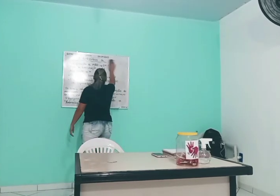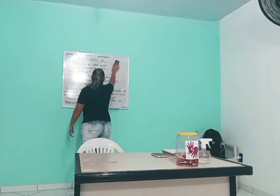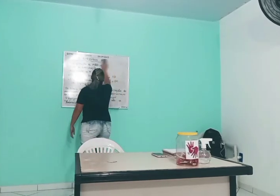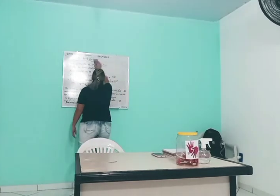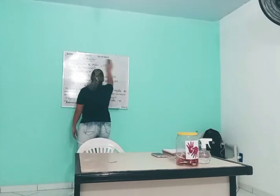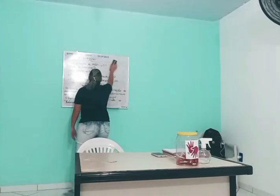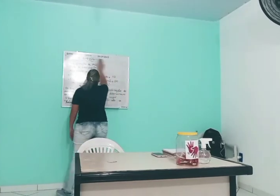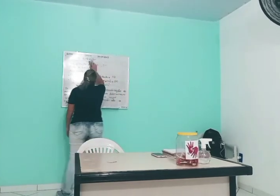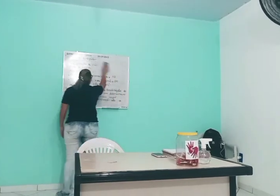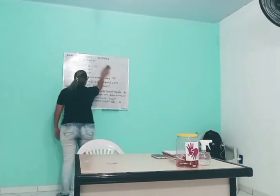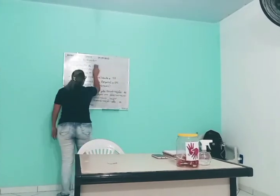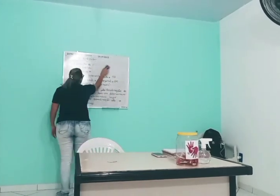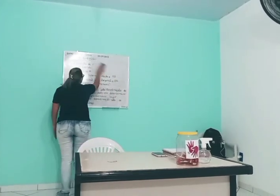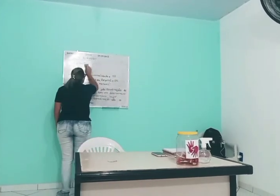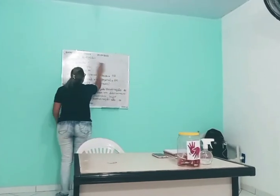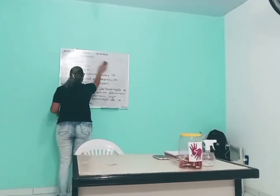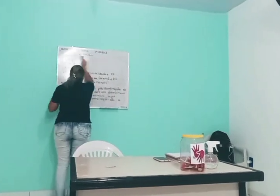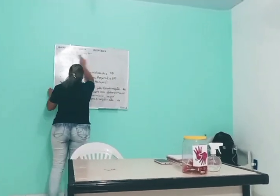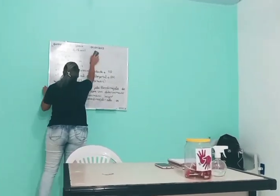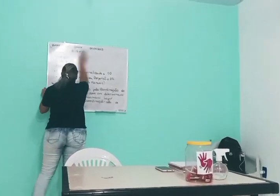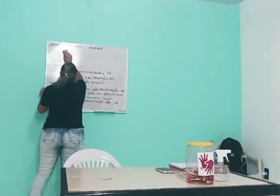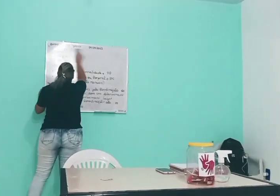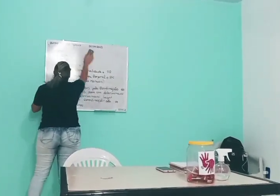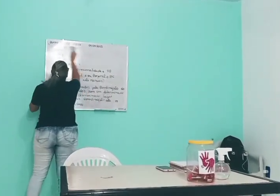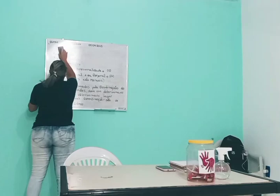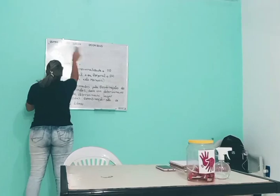Para vocês poderem entender melhor visualizando.